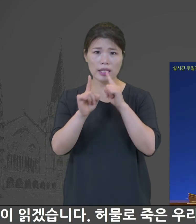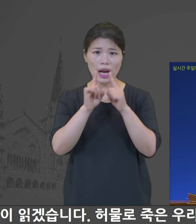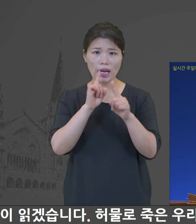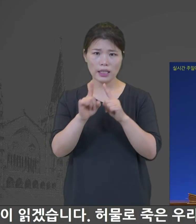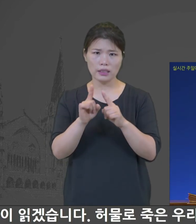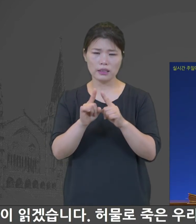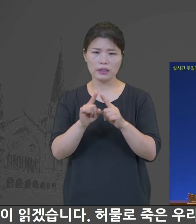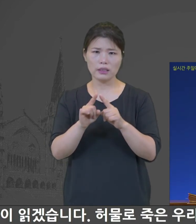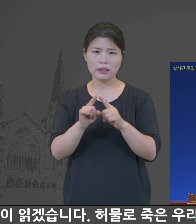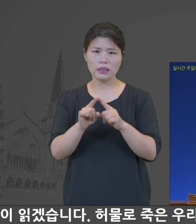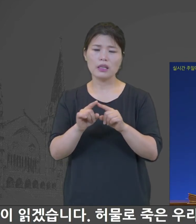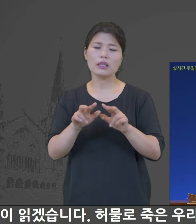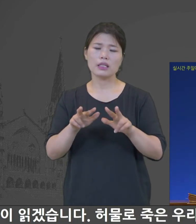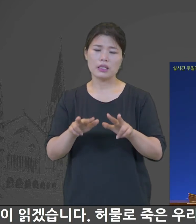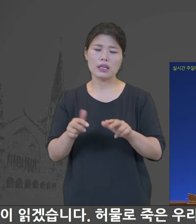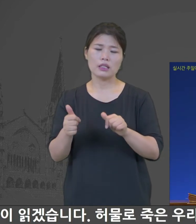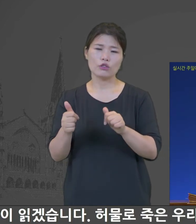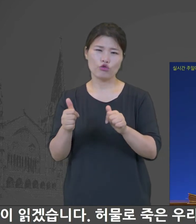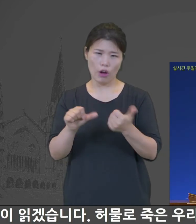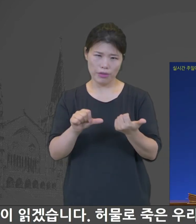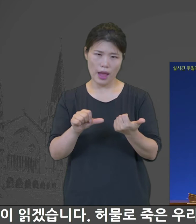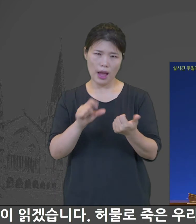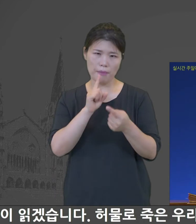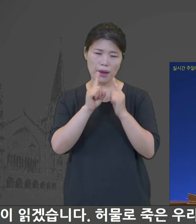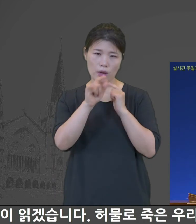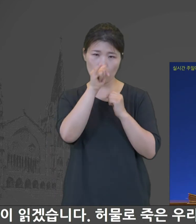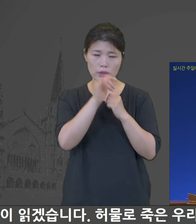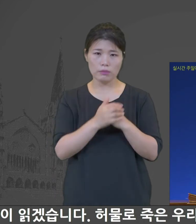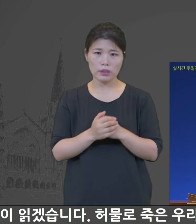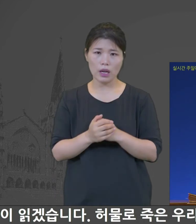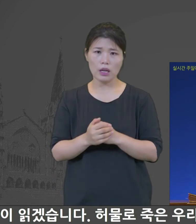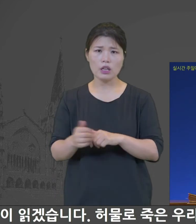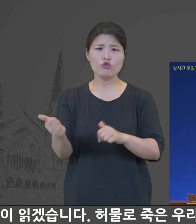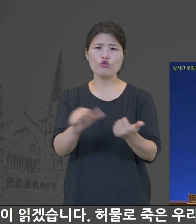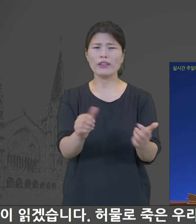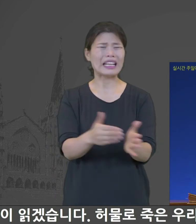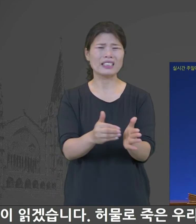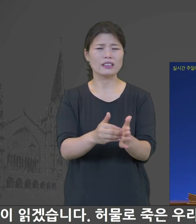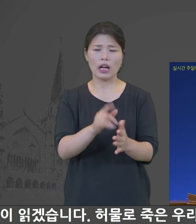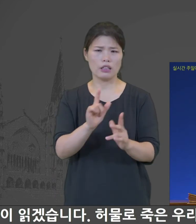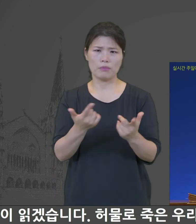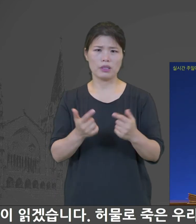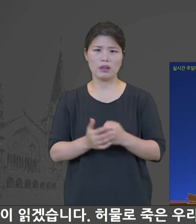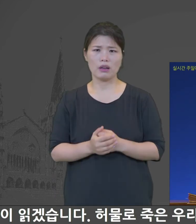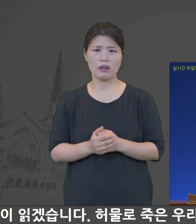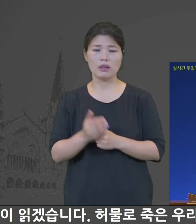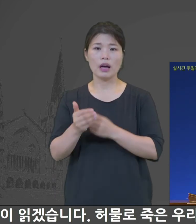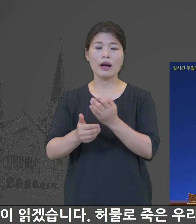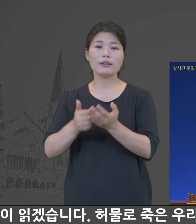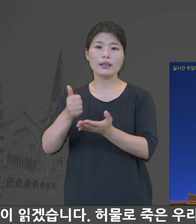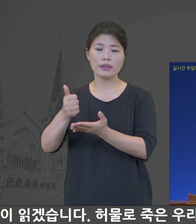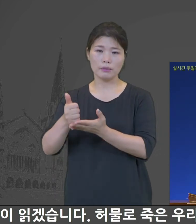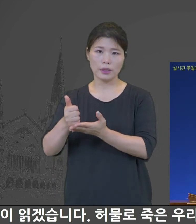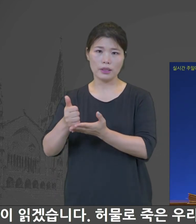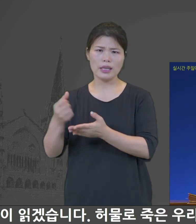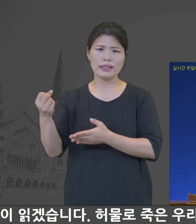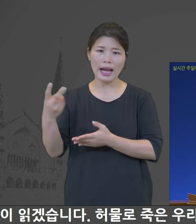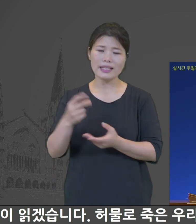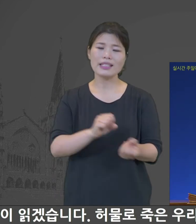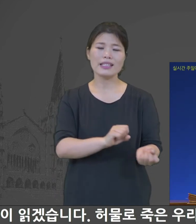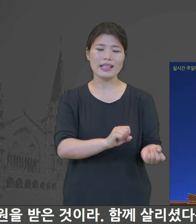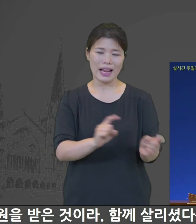것에 있습니다. 그런데 그 죽었다는 것으로 끝나지 않지 않습니까? 하나님이 다시 살리셨다는